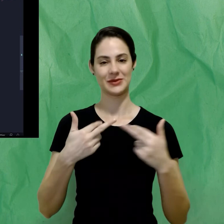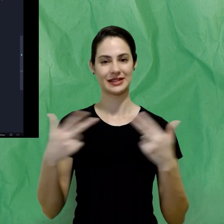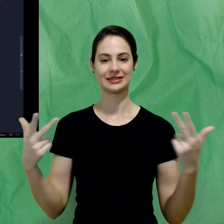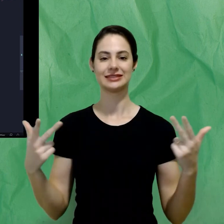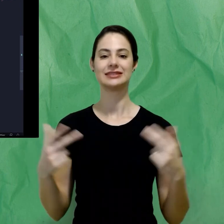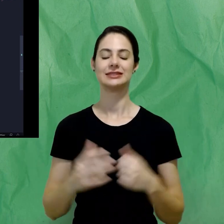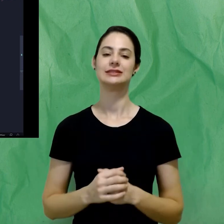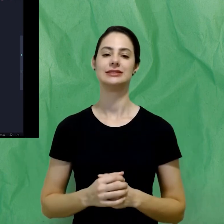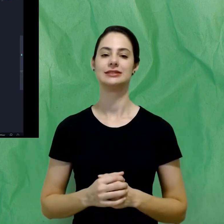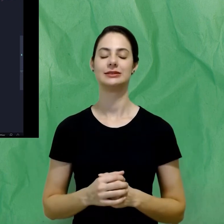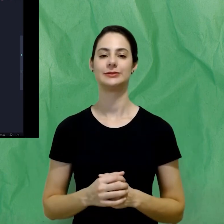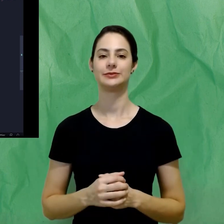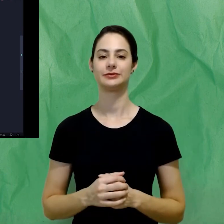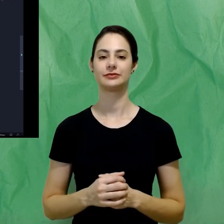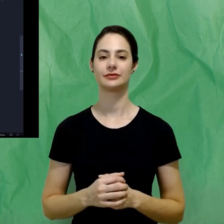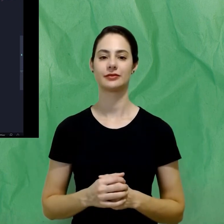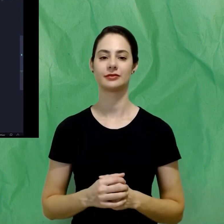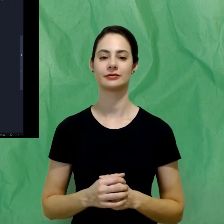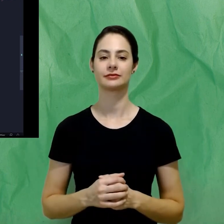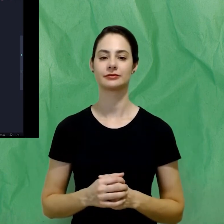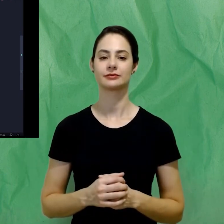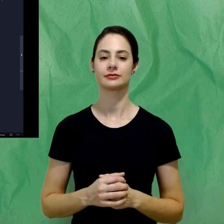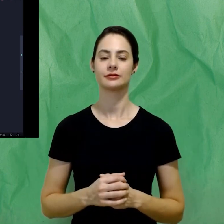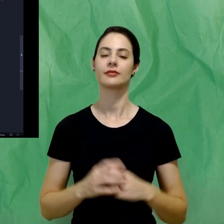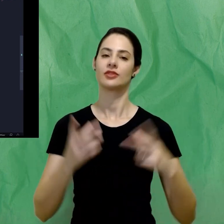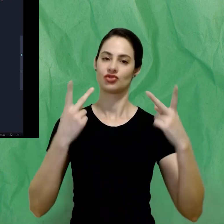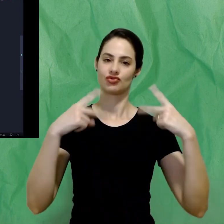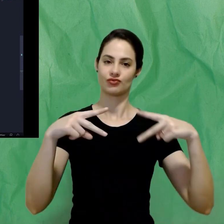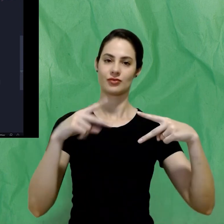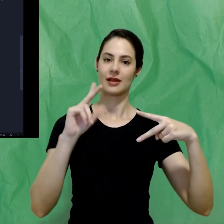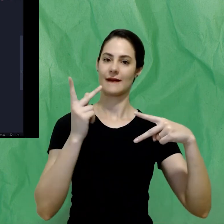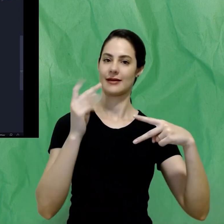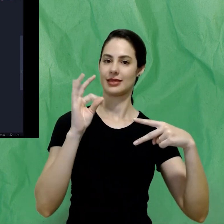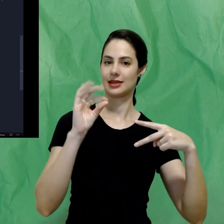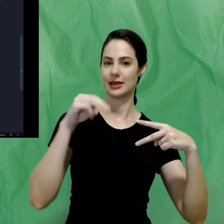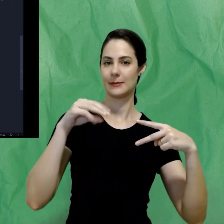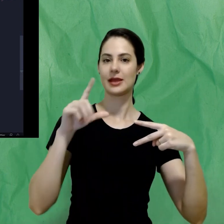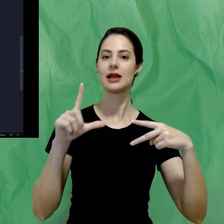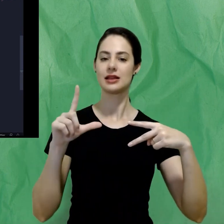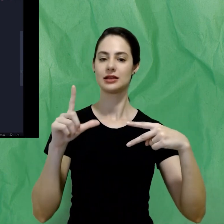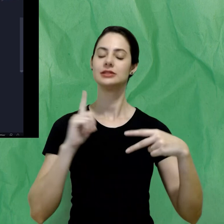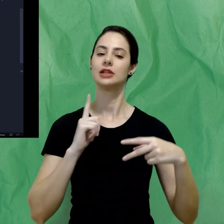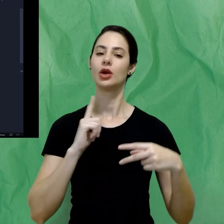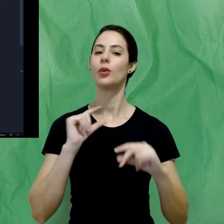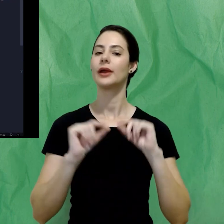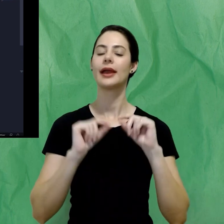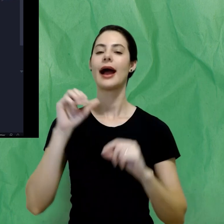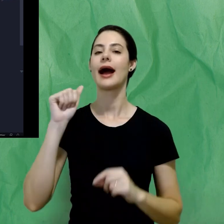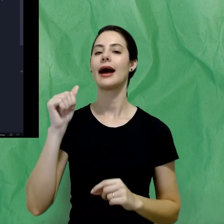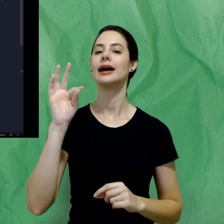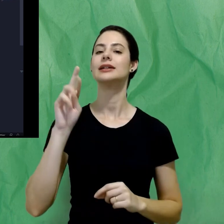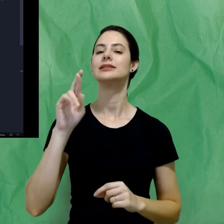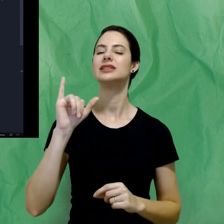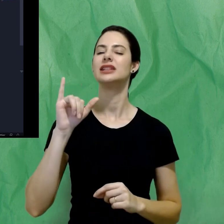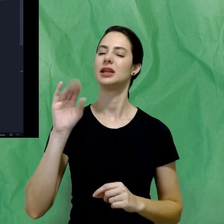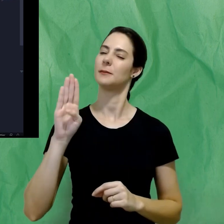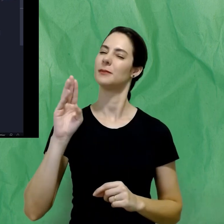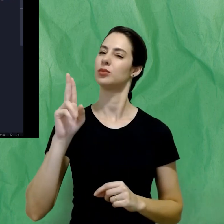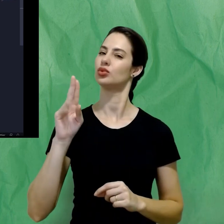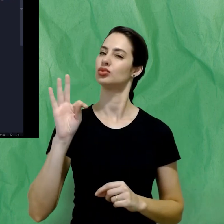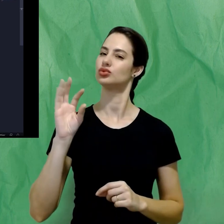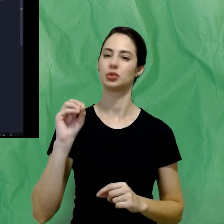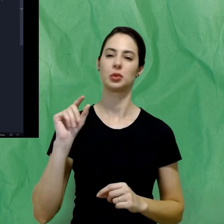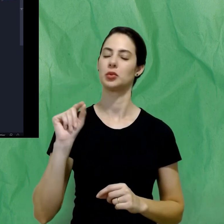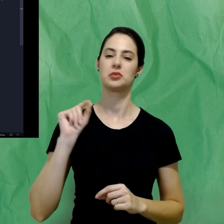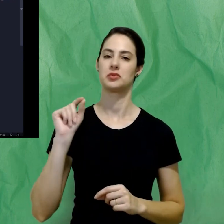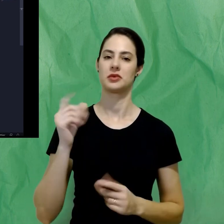Então, peguei um elemento HTML e você tem um atributo dele. O que é um atributo? Da mesma forma que a gente tem aqui, por